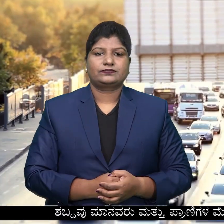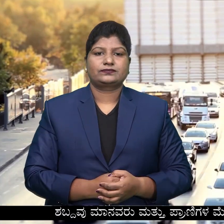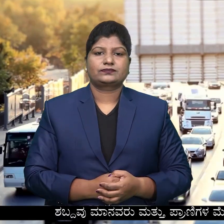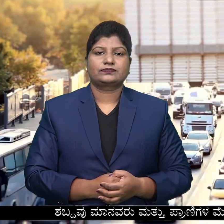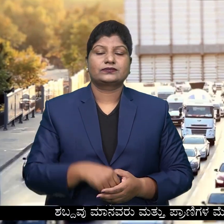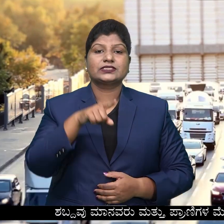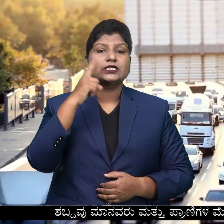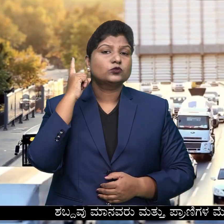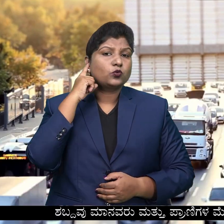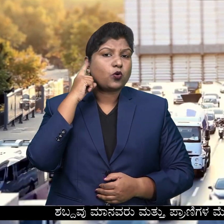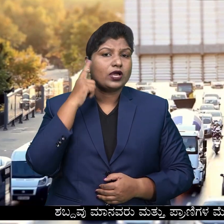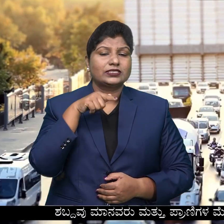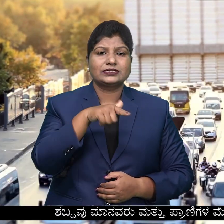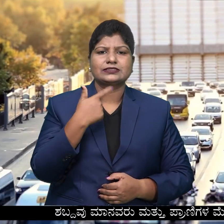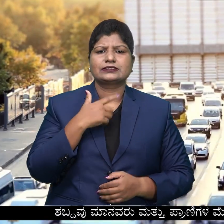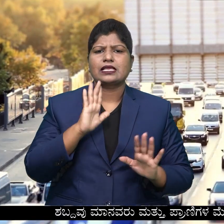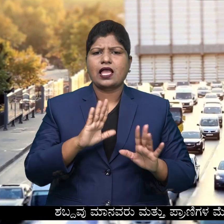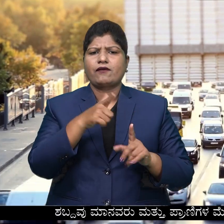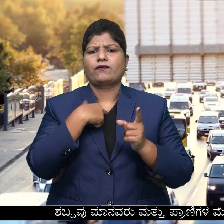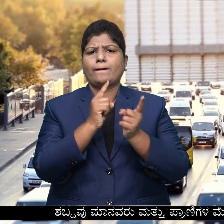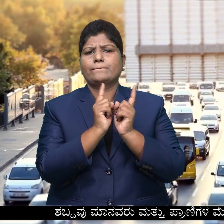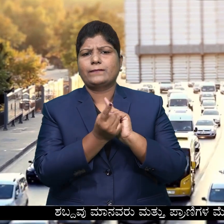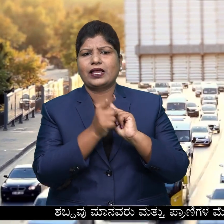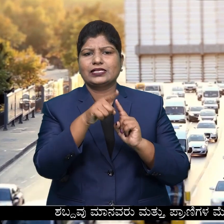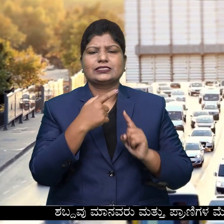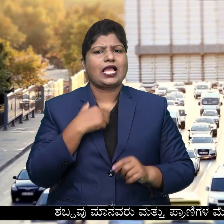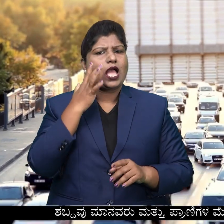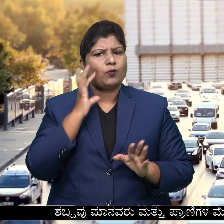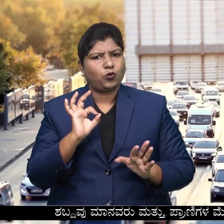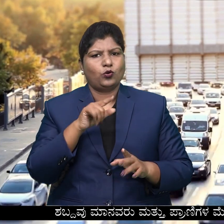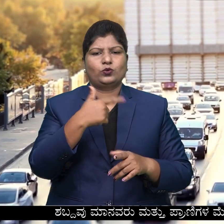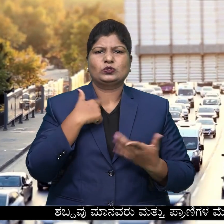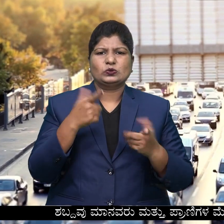ಶಬ್ದವು ಮಾನವರು ಮತ್ತು ಪ್ರಾಣಿಗಳ ಮೇಲೆ ಪರಿಣಾಮ ಬೀರುವ ಮಾಲಿನ್ಯದ ಮೂಲವಾಗಿದೆ.